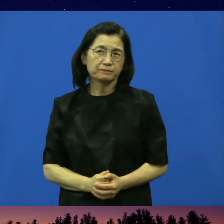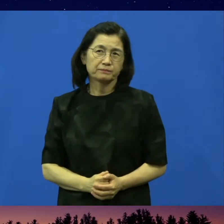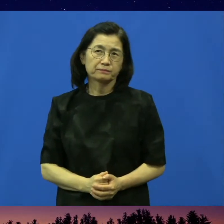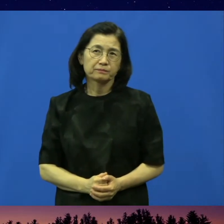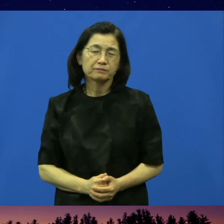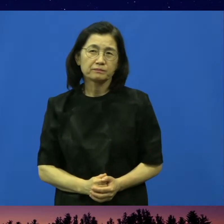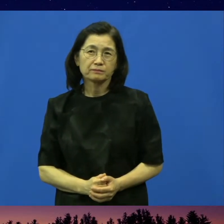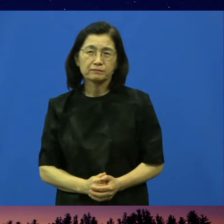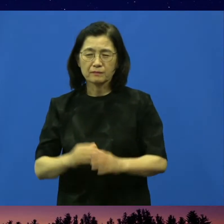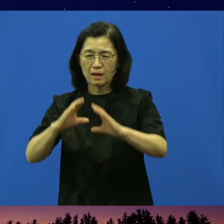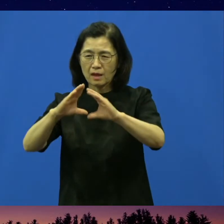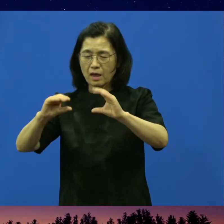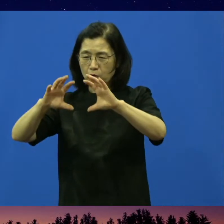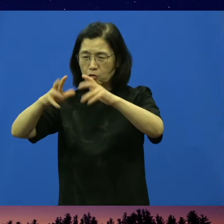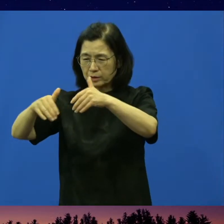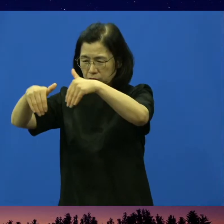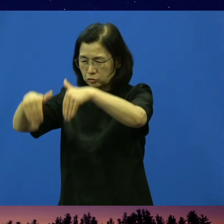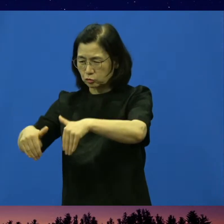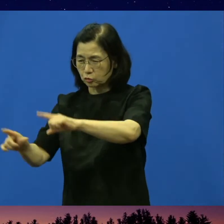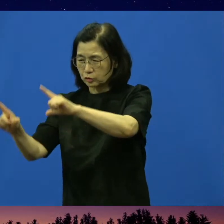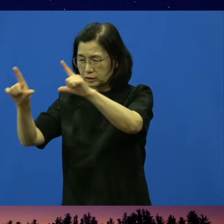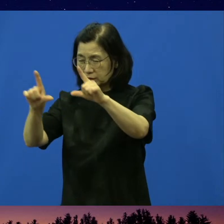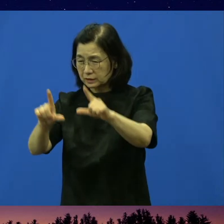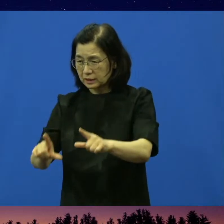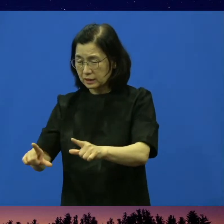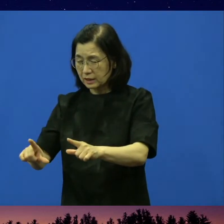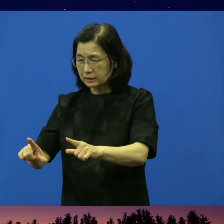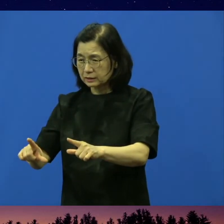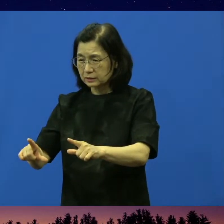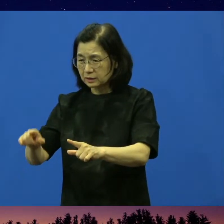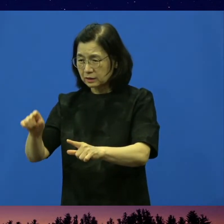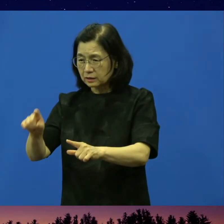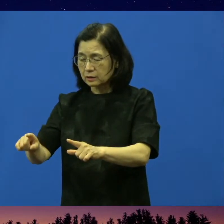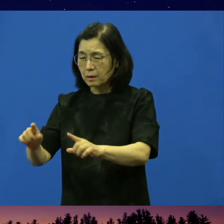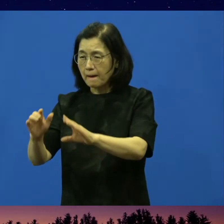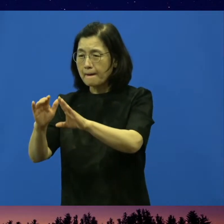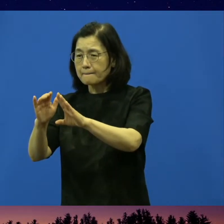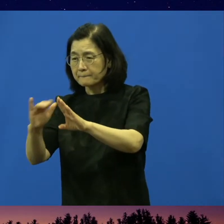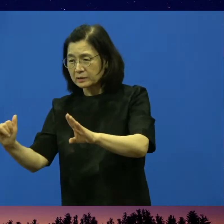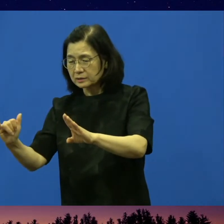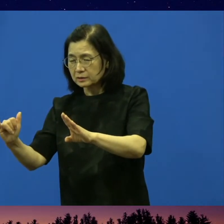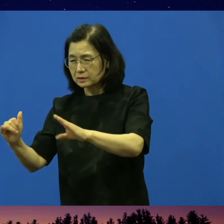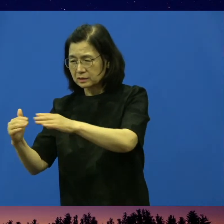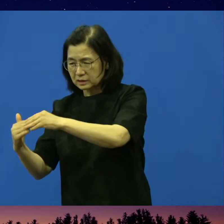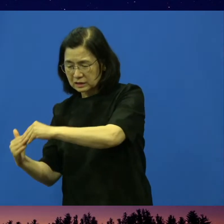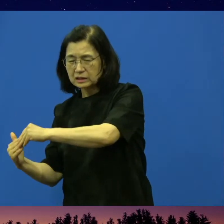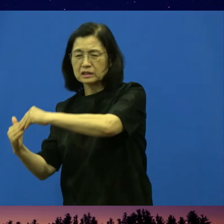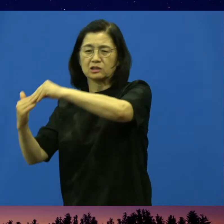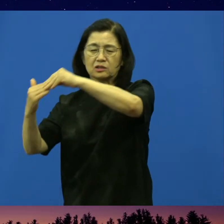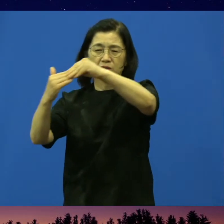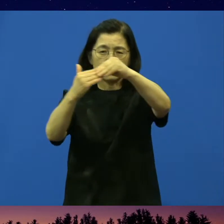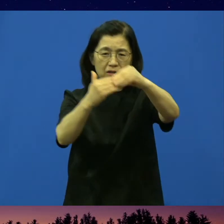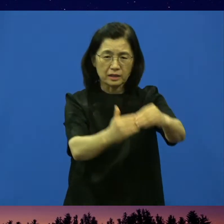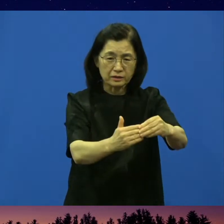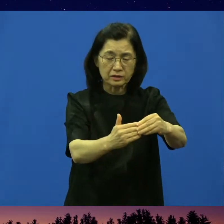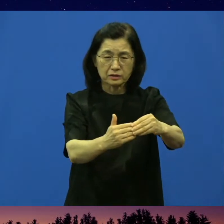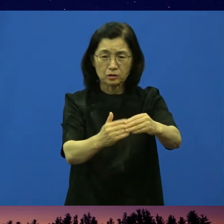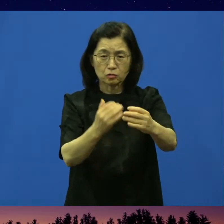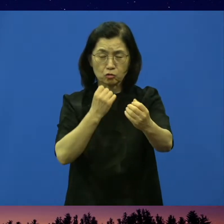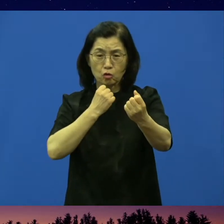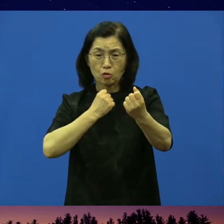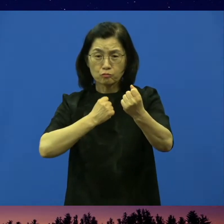애굽에서 종살이 하던 그들을 이끌어내셨는데 그들이 다시 과거로 돌아가겠다는 거예요. 잘 안 믿어지는